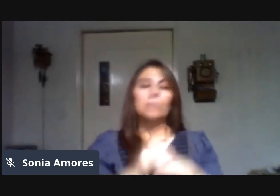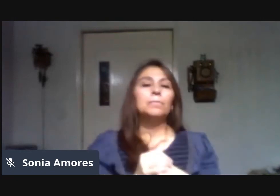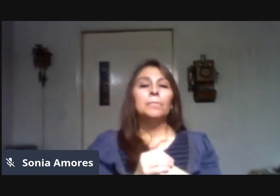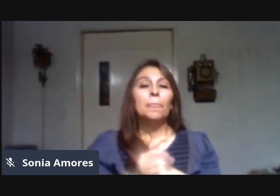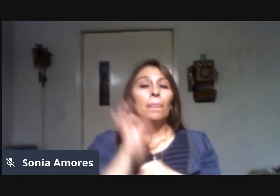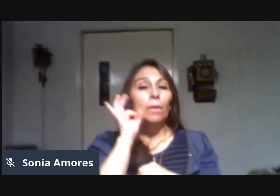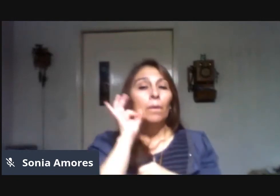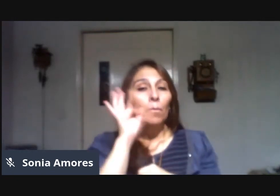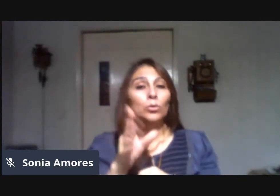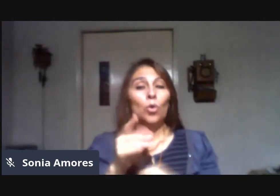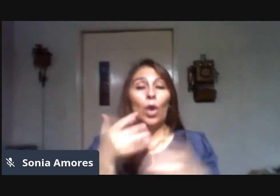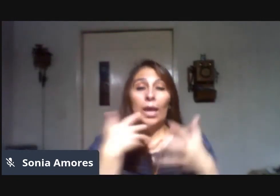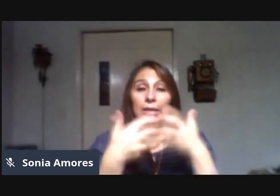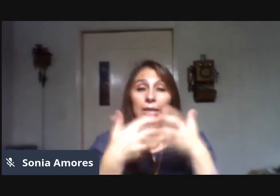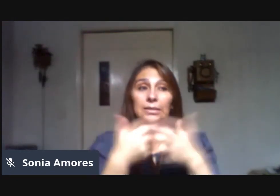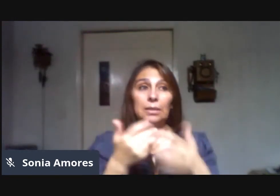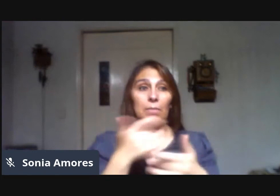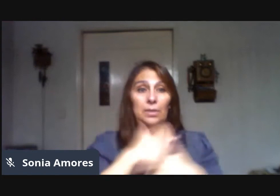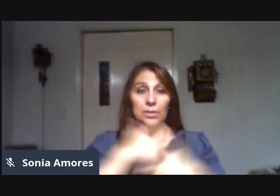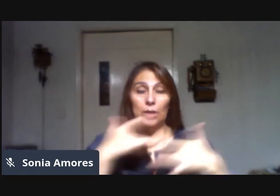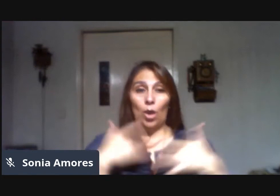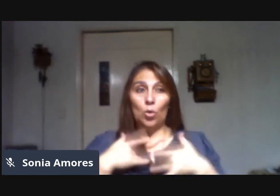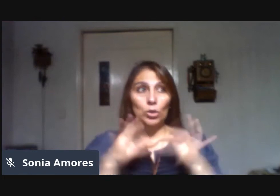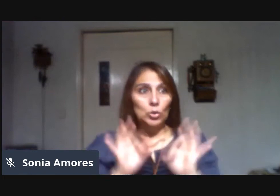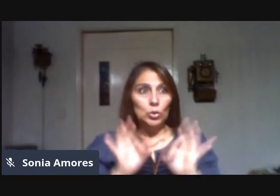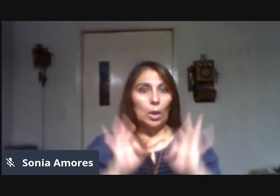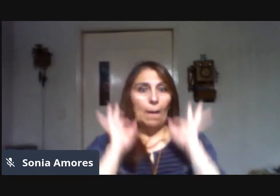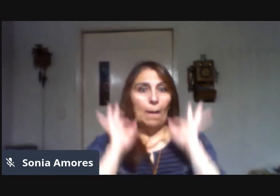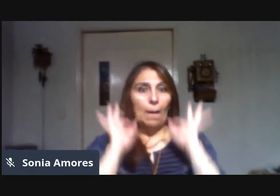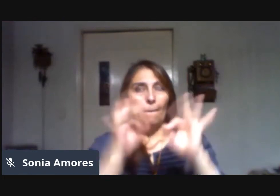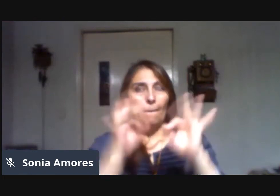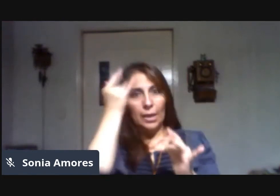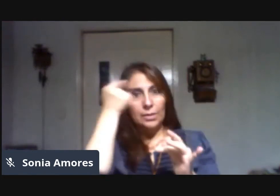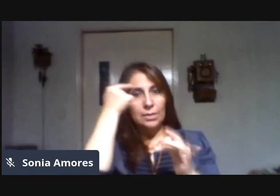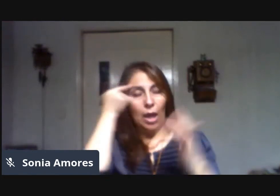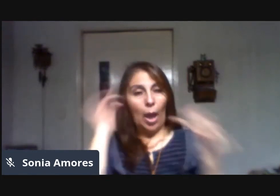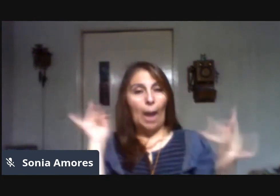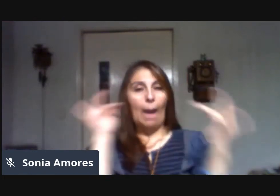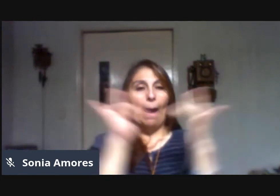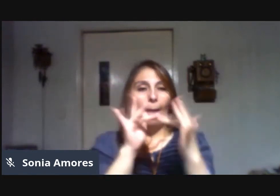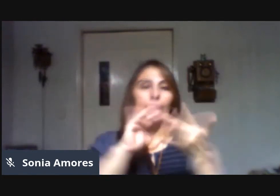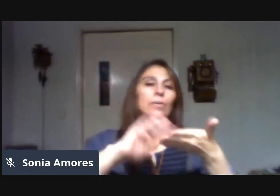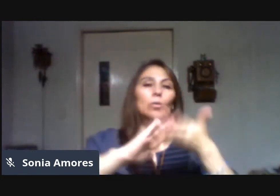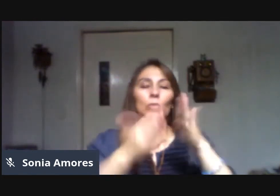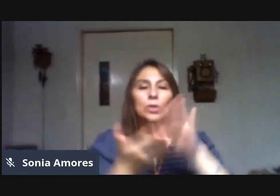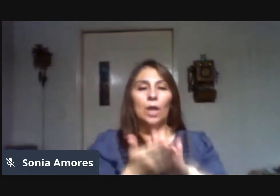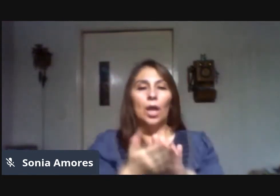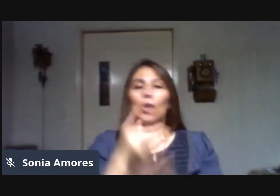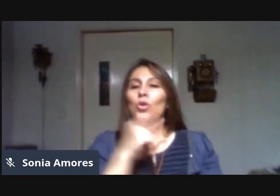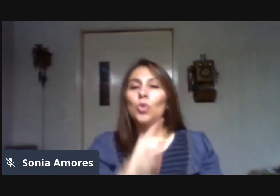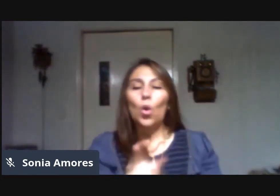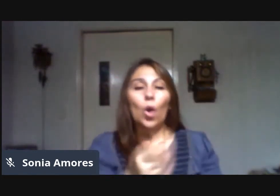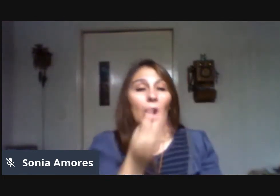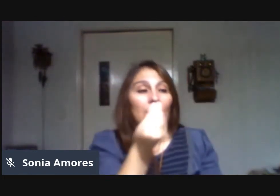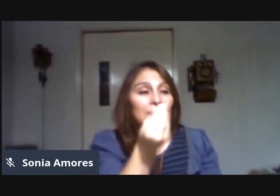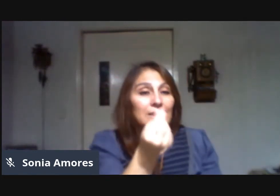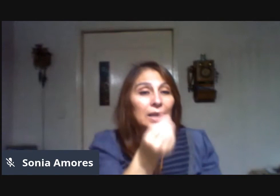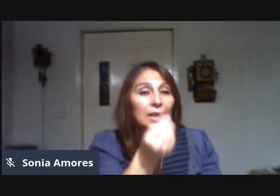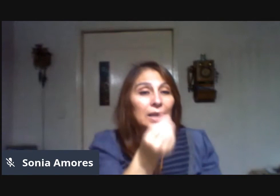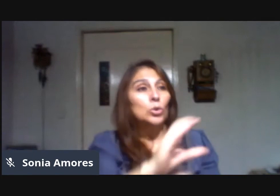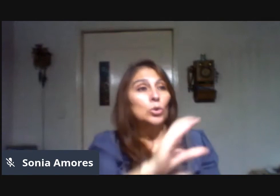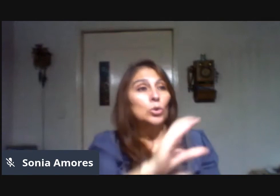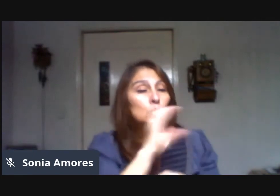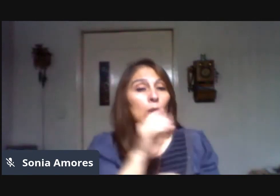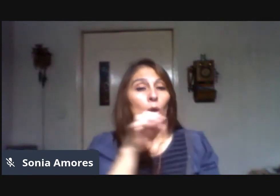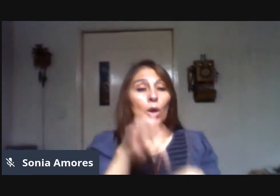robusto, pensado en las comunidades, no en sus ingresos, ni en el plan prepago, ni en el